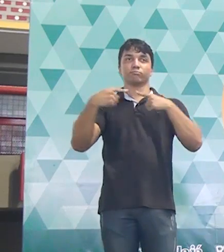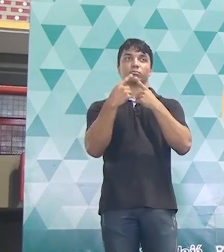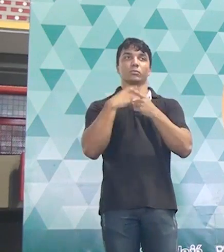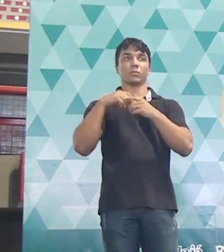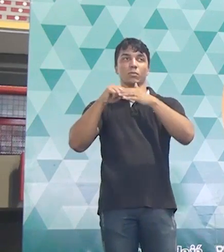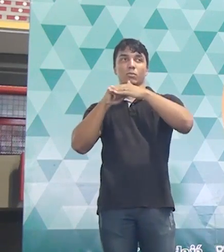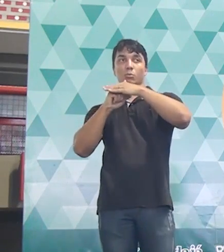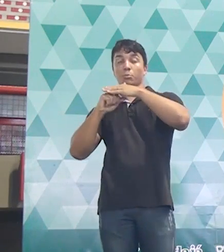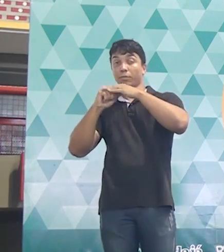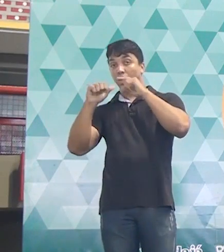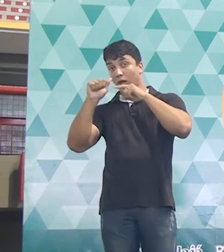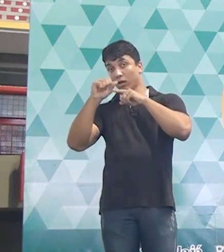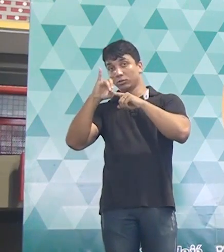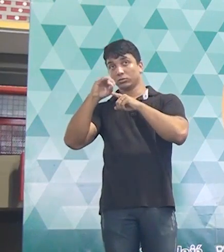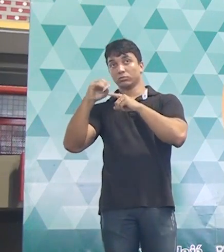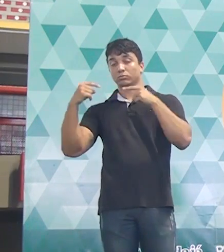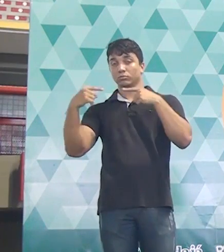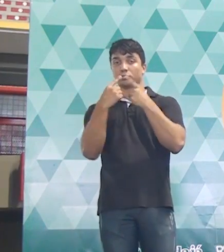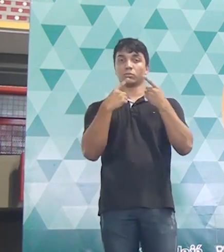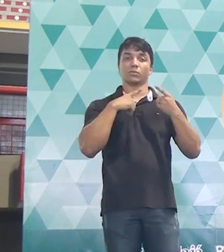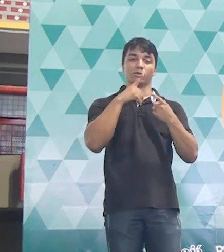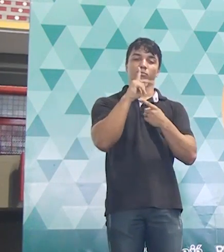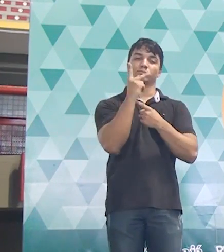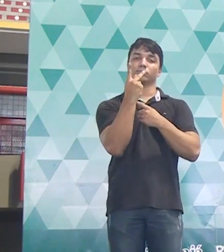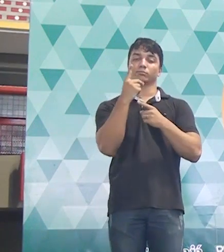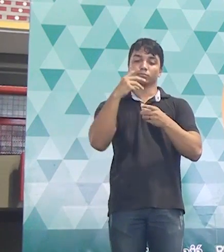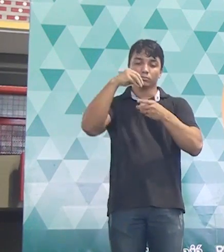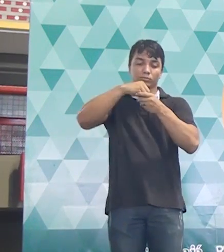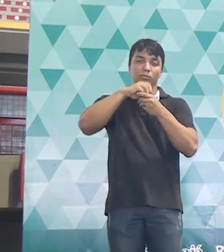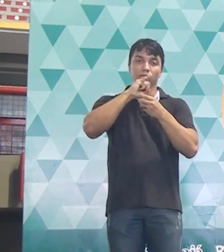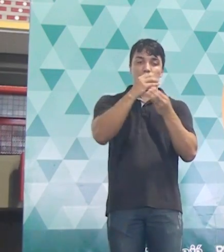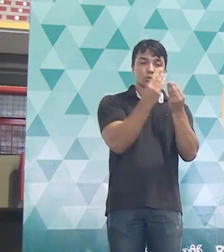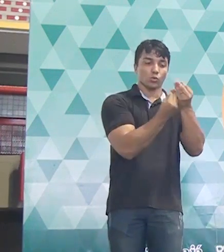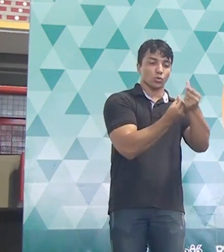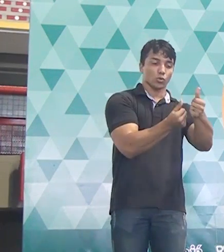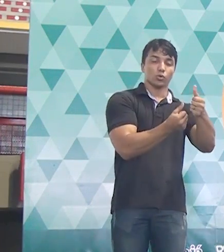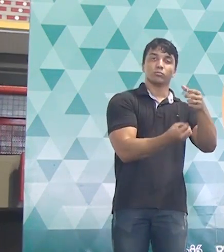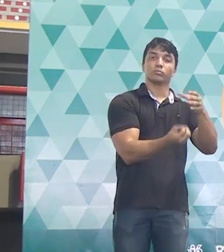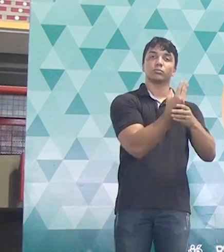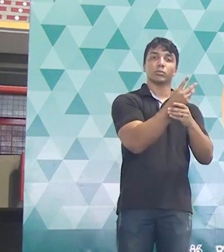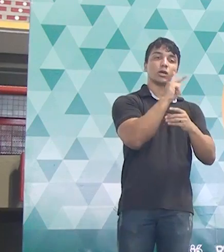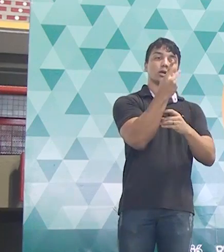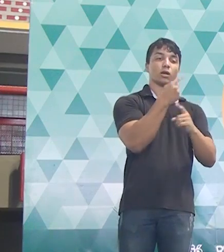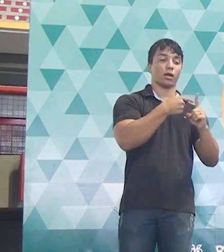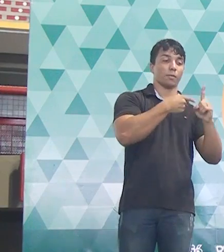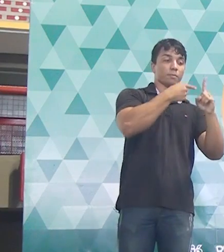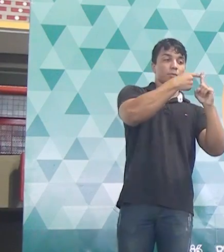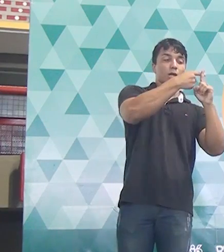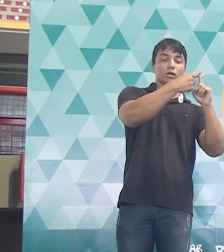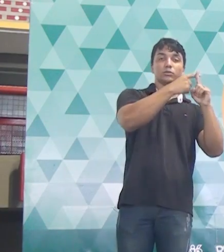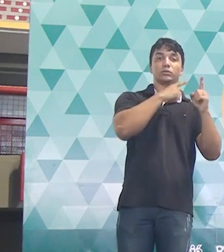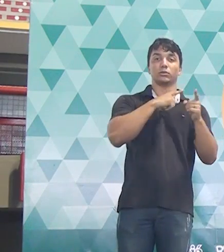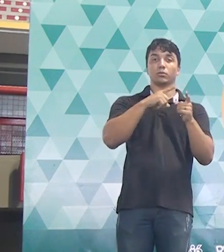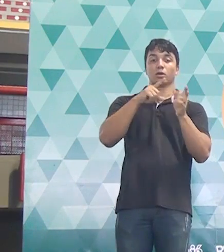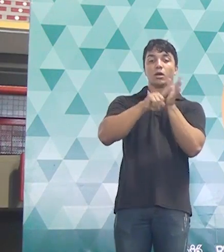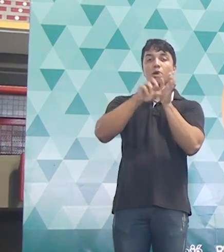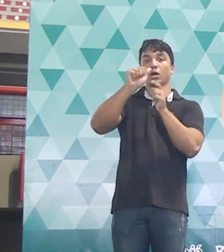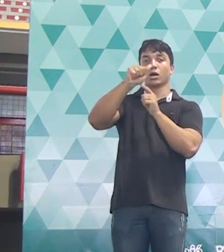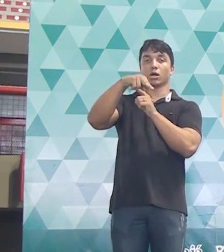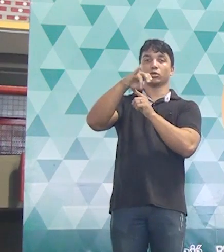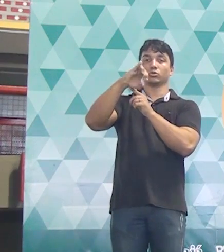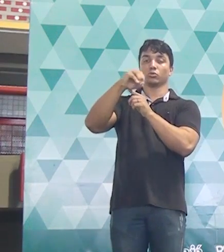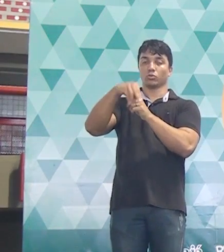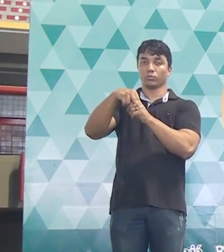que tem hidrogênio e, quando colocado em água, ioniza, produzindo H+ e um ânion.